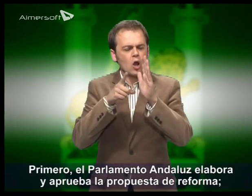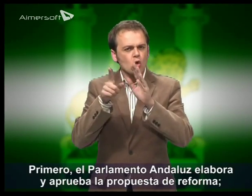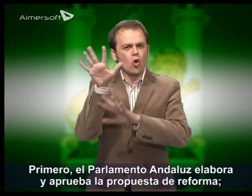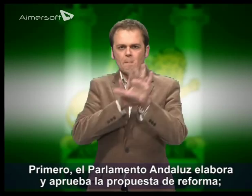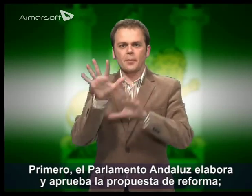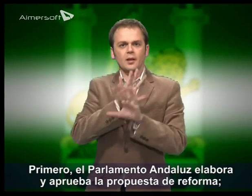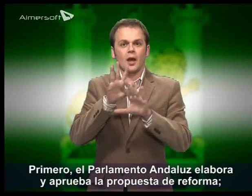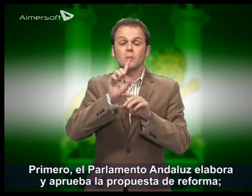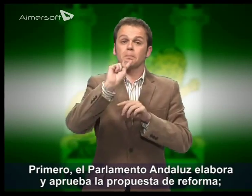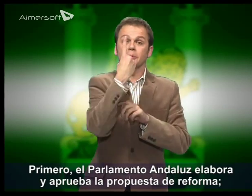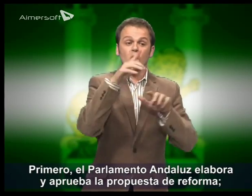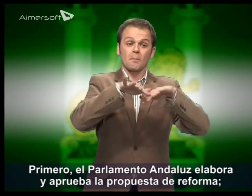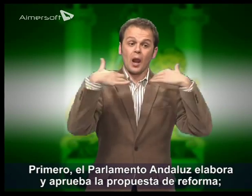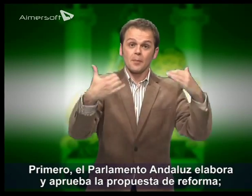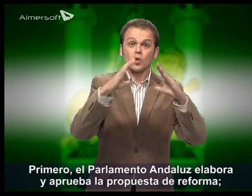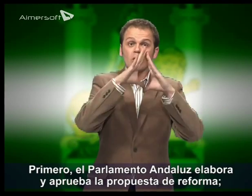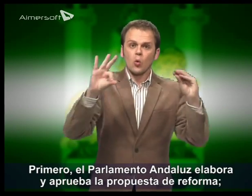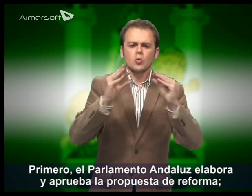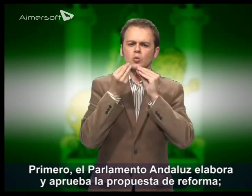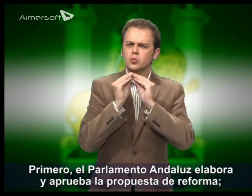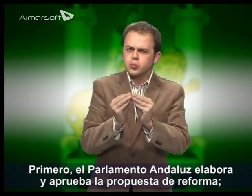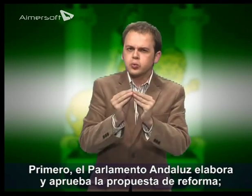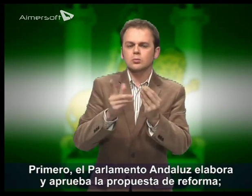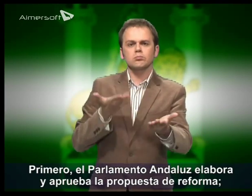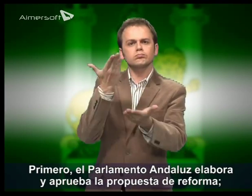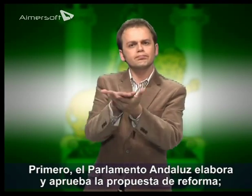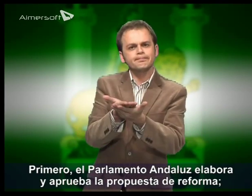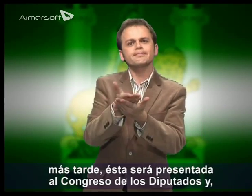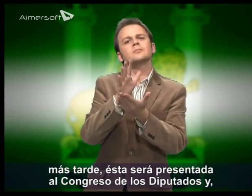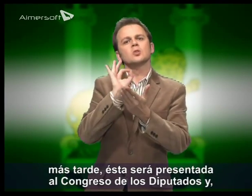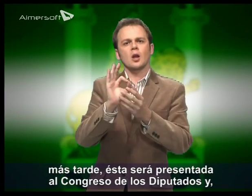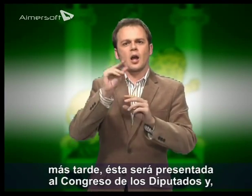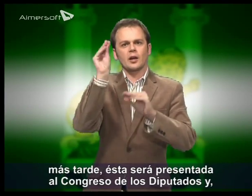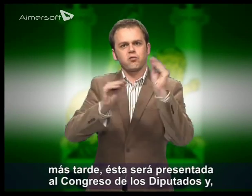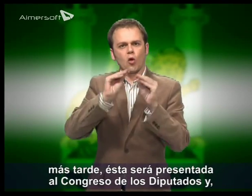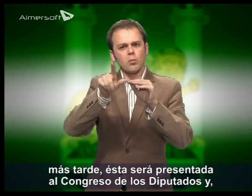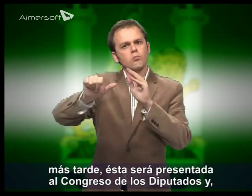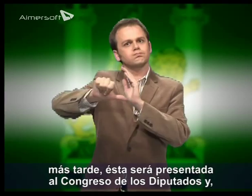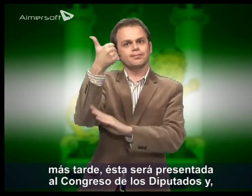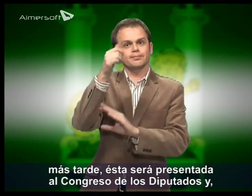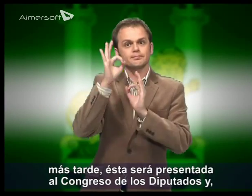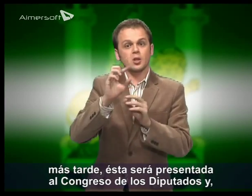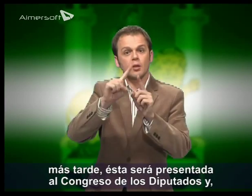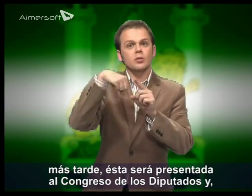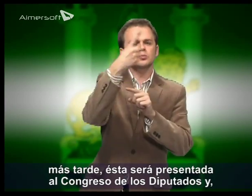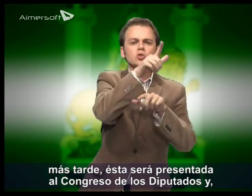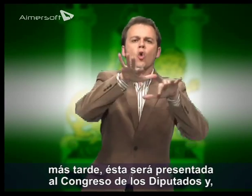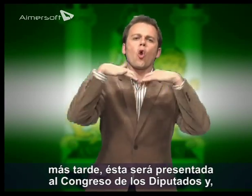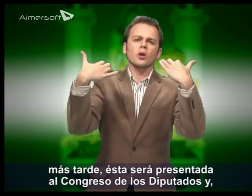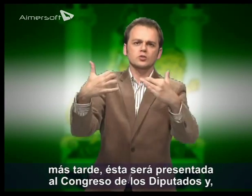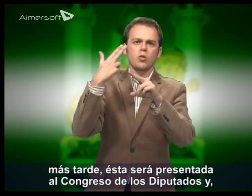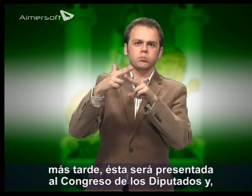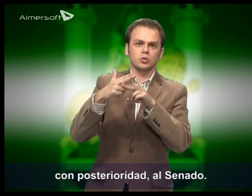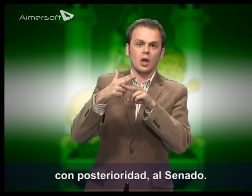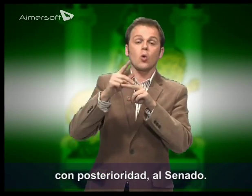Primero, el Parlamento andaluz elabora y aprueba una propuesta de reforma. Más tarde, esta será presentada al Congreso de